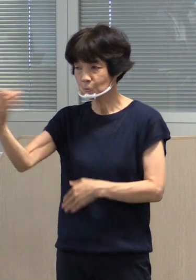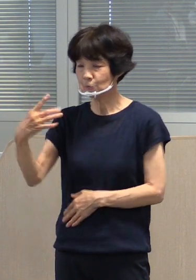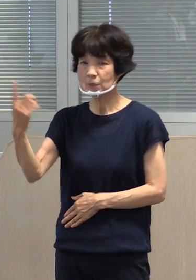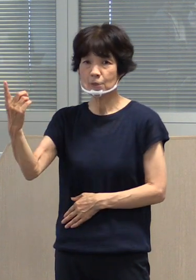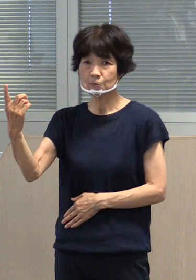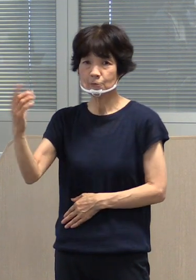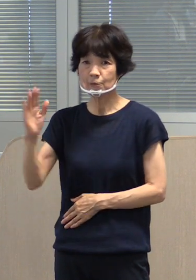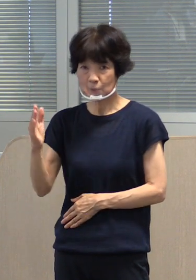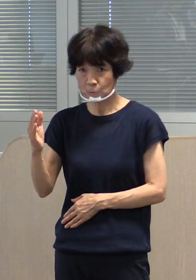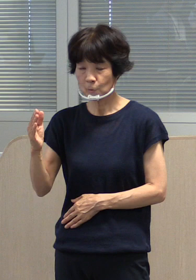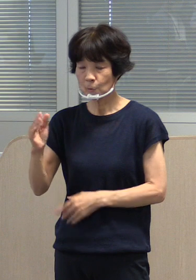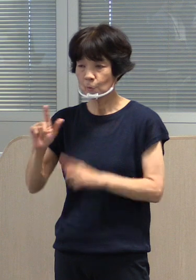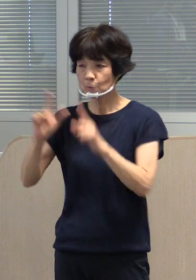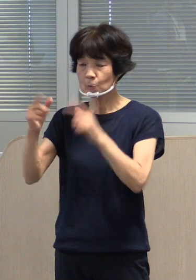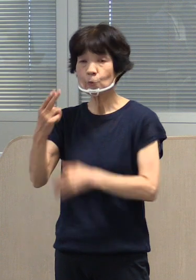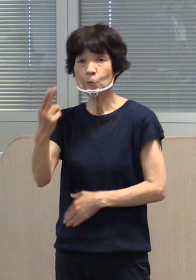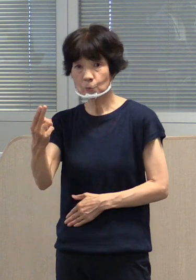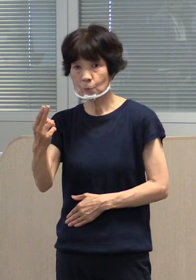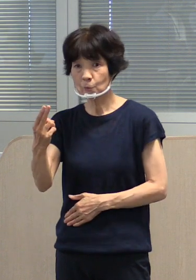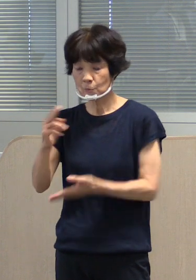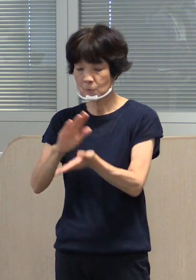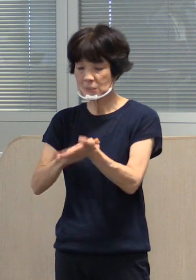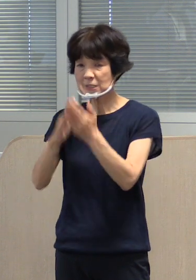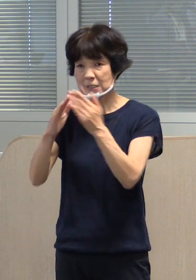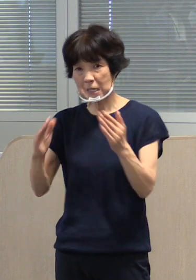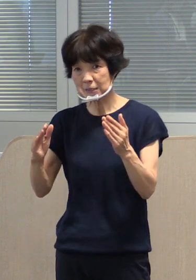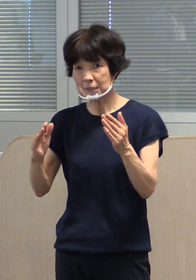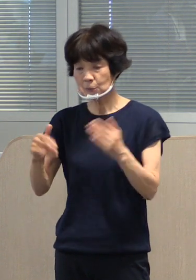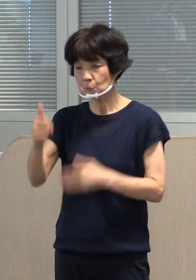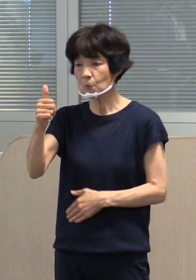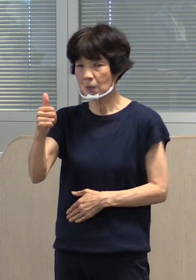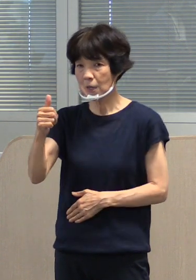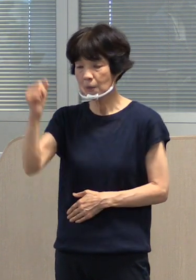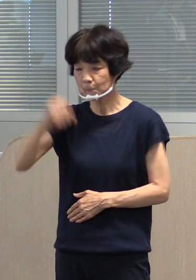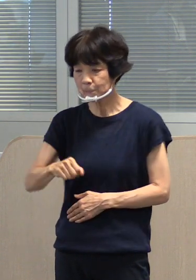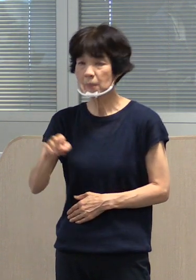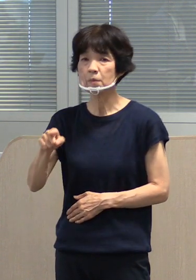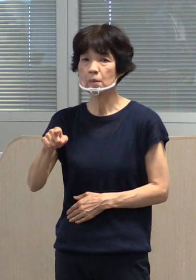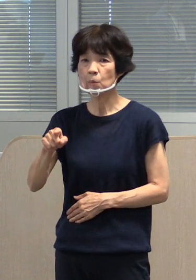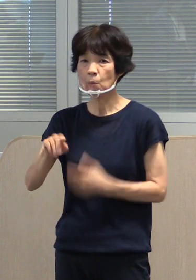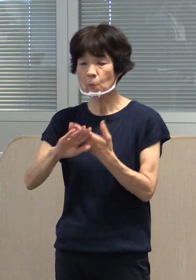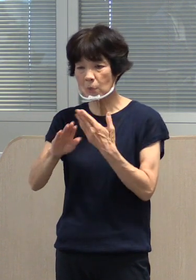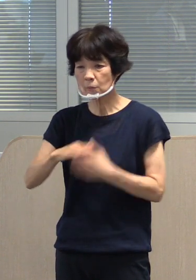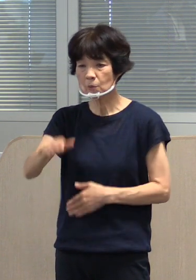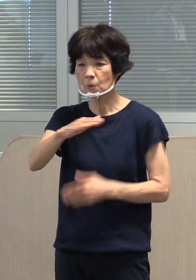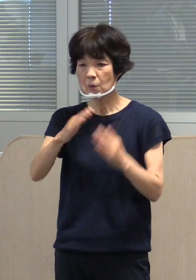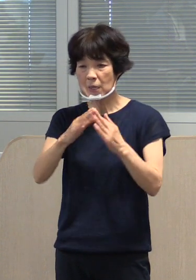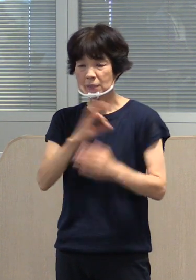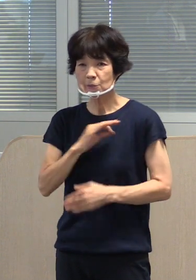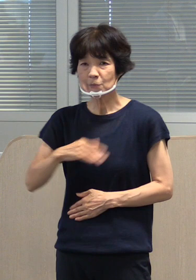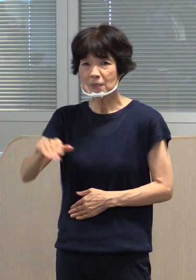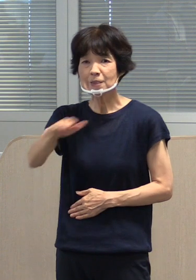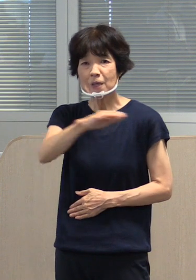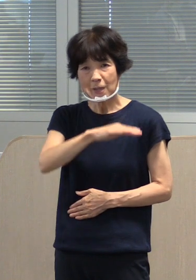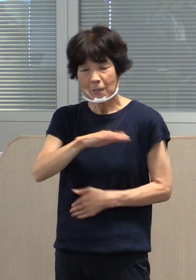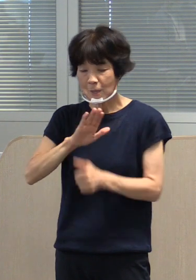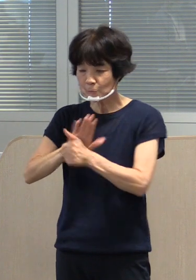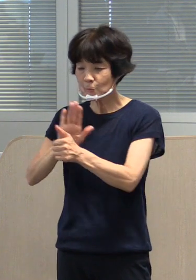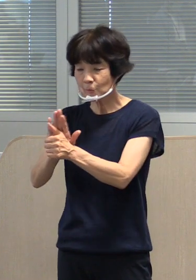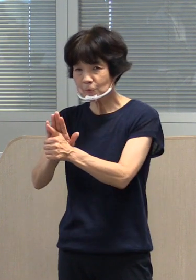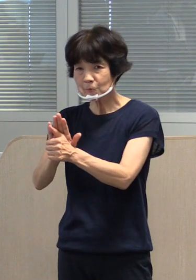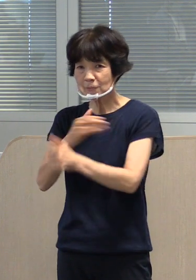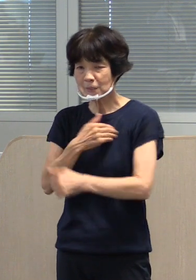東京都の医師会長がねうんと言ってもね、全部のね関与の皆さんがそれに協力するかどうかね分かんない